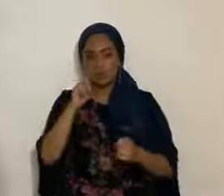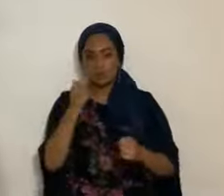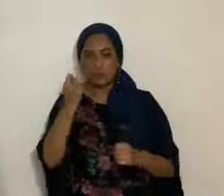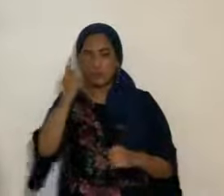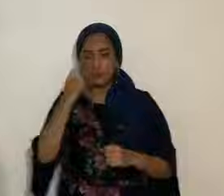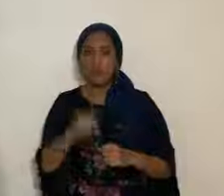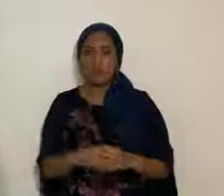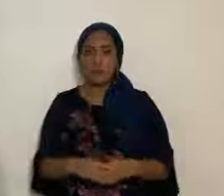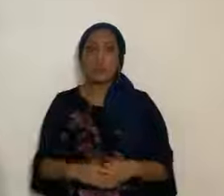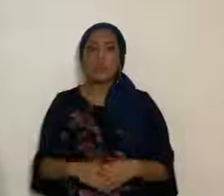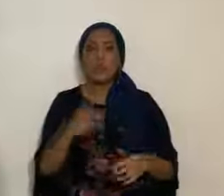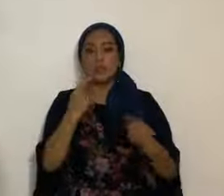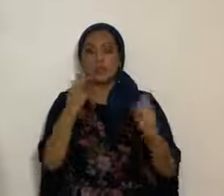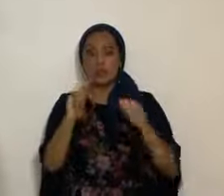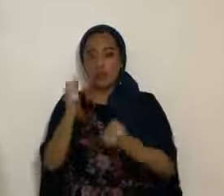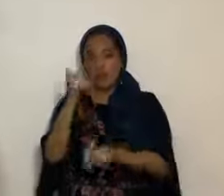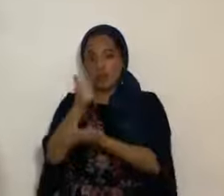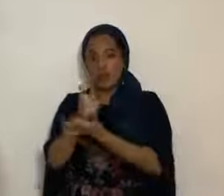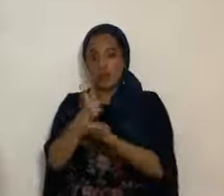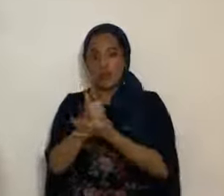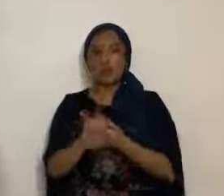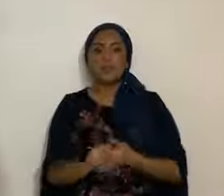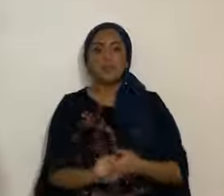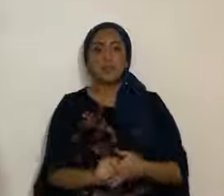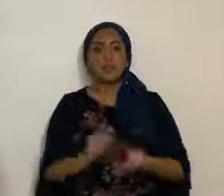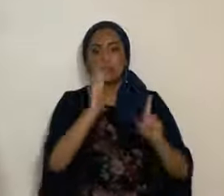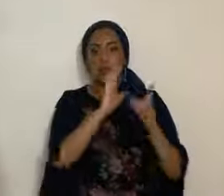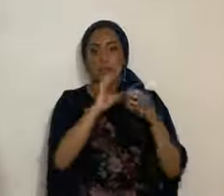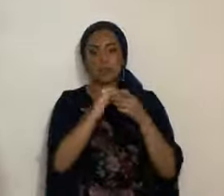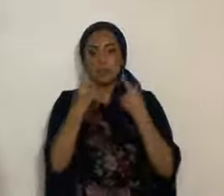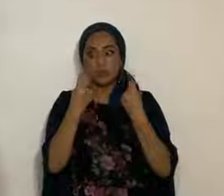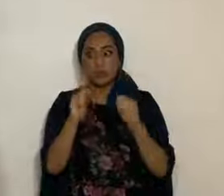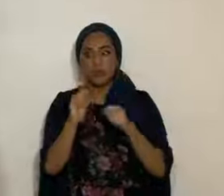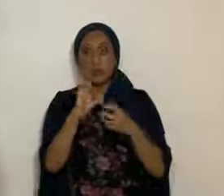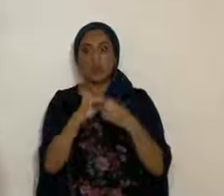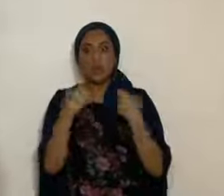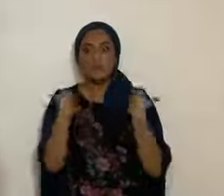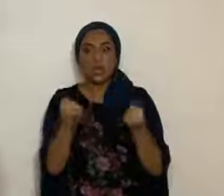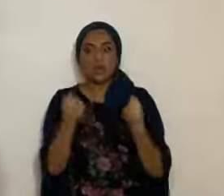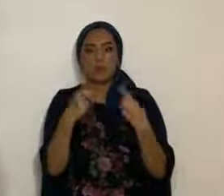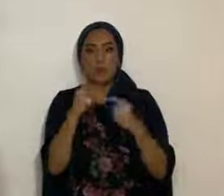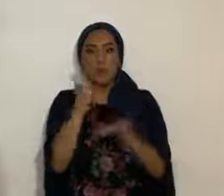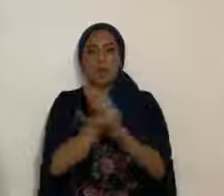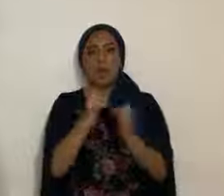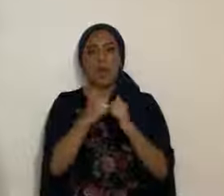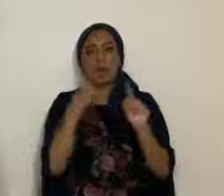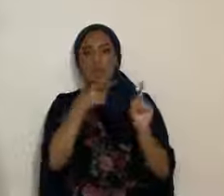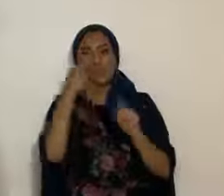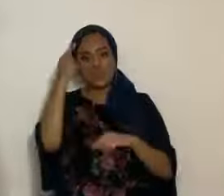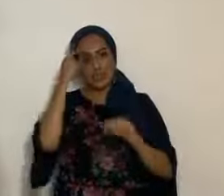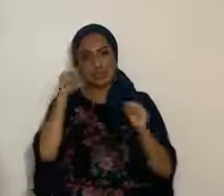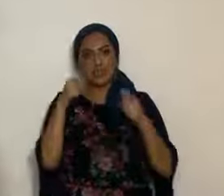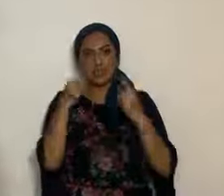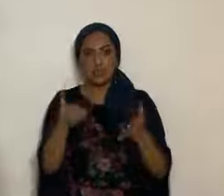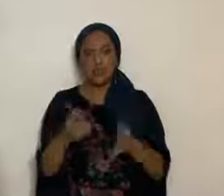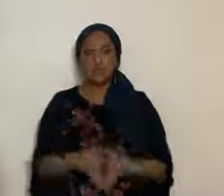Y tratando de ayudarlo, lo hizo a su manera, en sus fuerzas, como él pensaba que lo debía hacer o lo podía hacer.